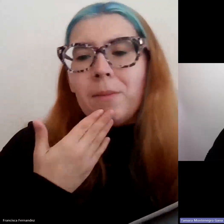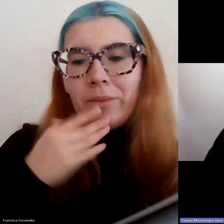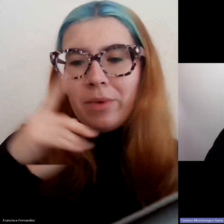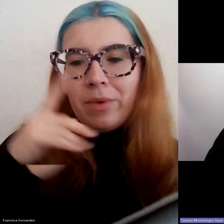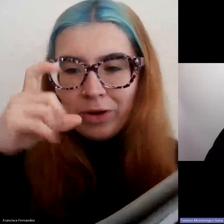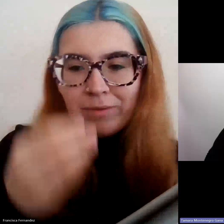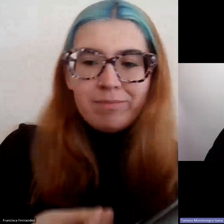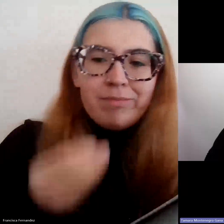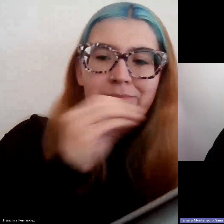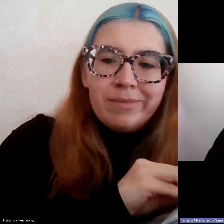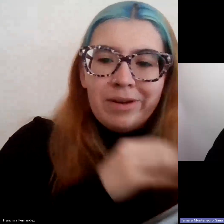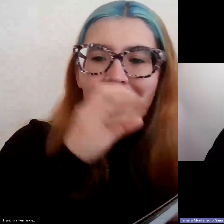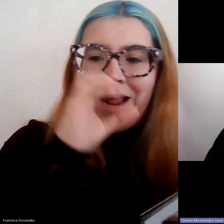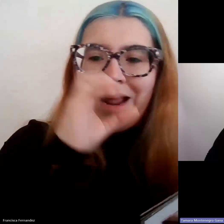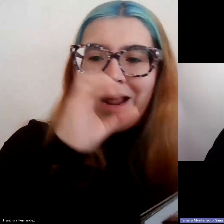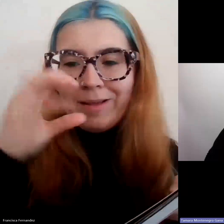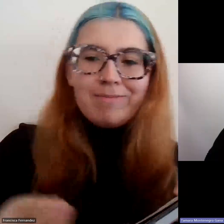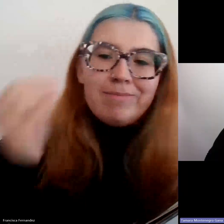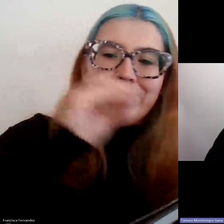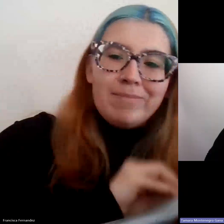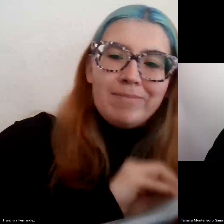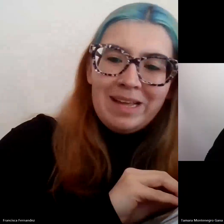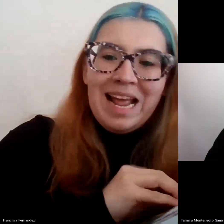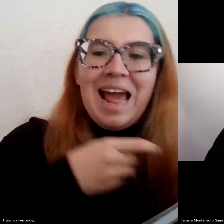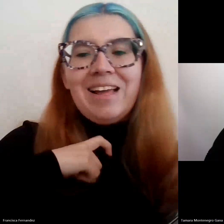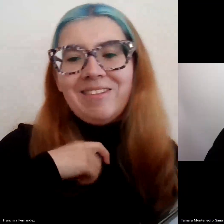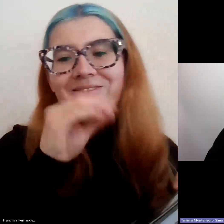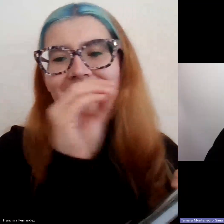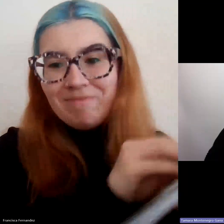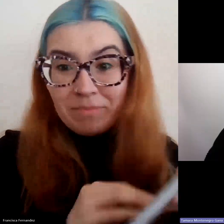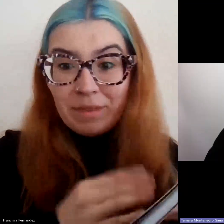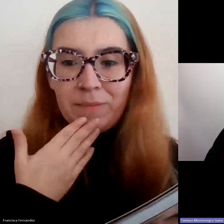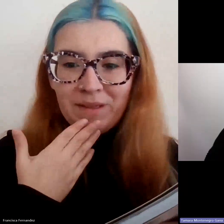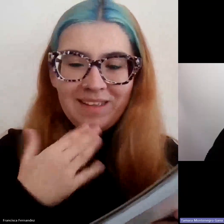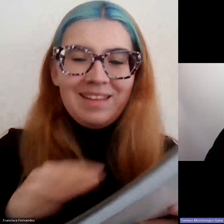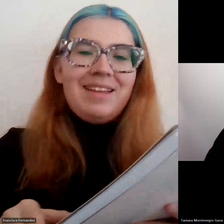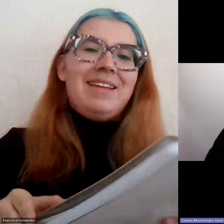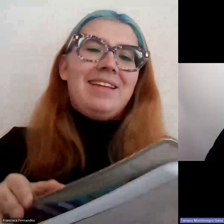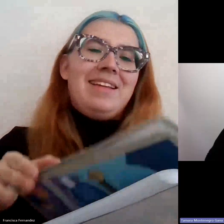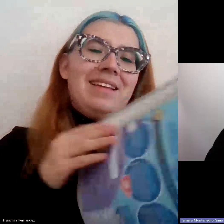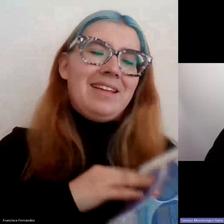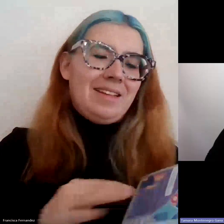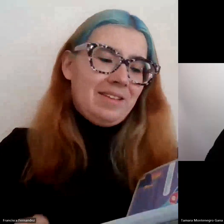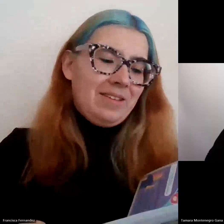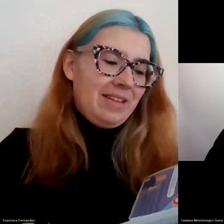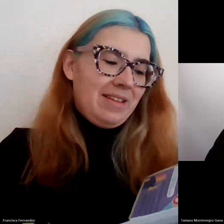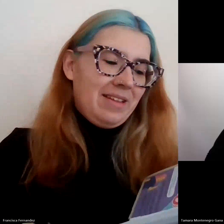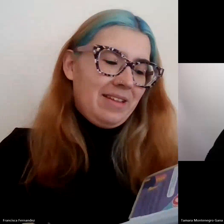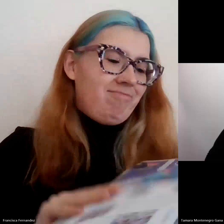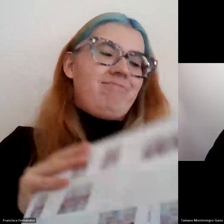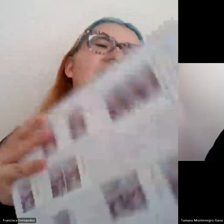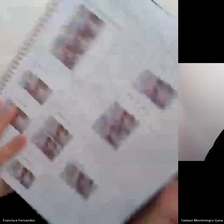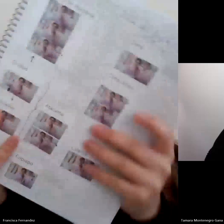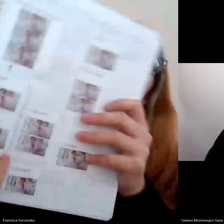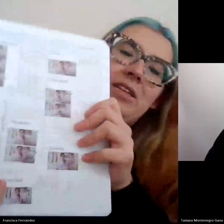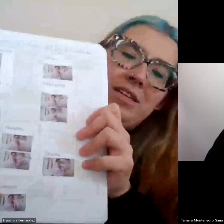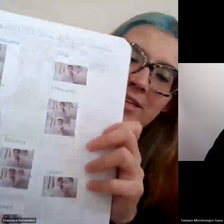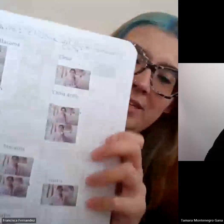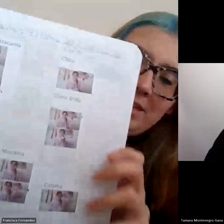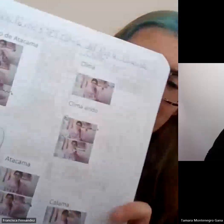Tiene palabras y también tiene fotitos Como y cuaderno de las señas. vocabulario y estudio.